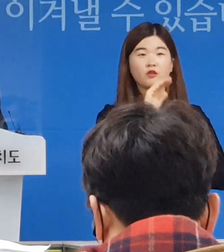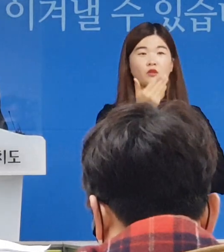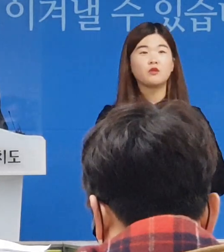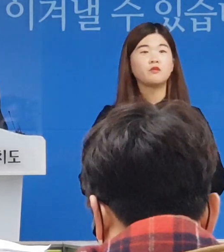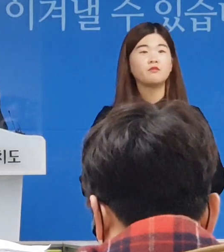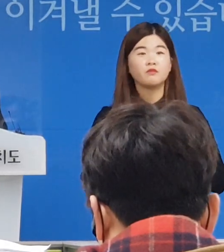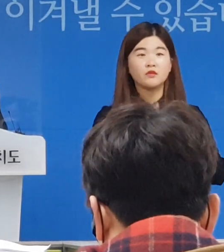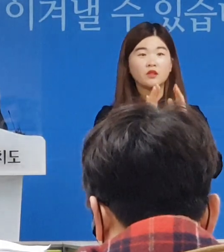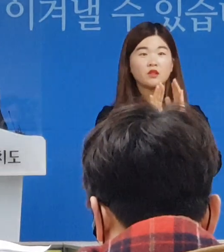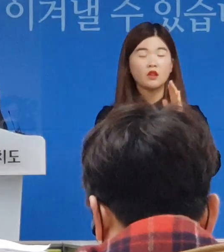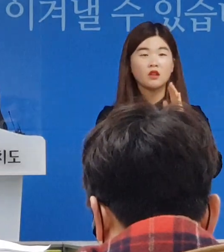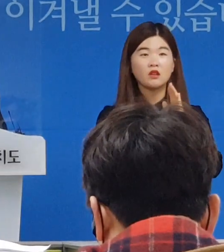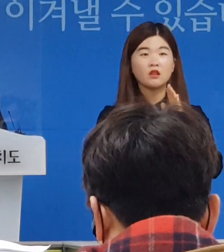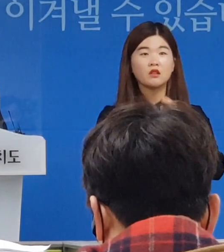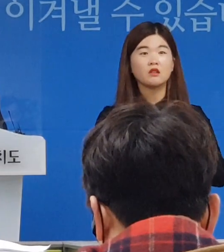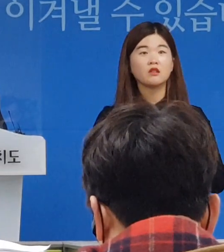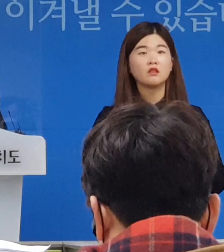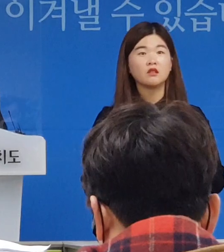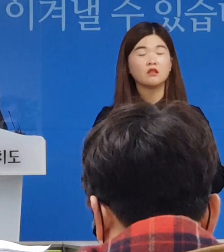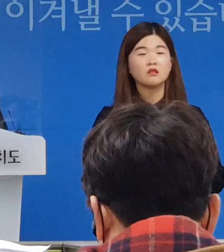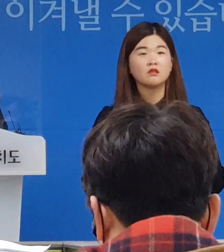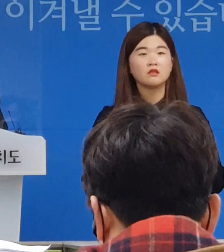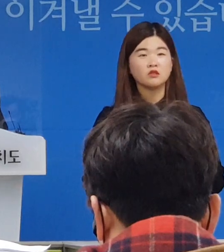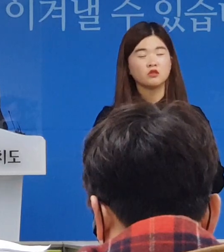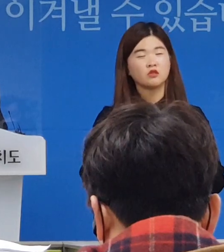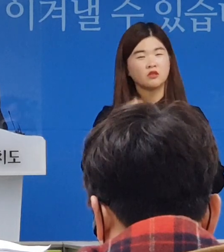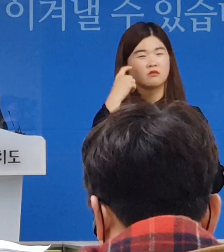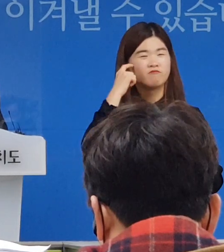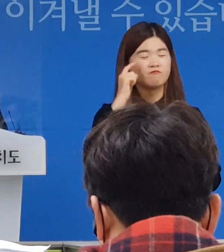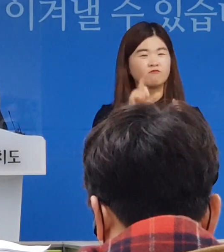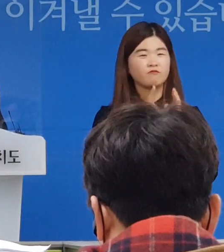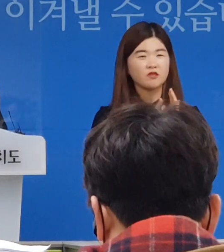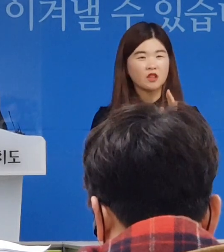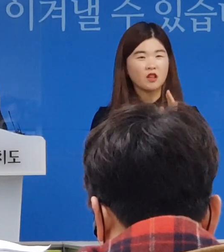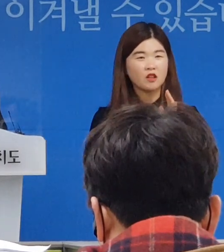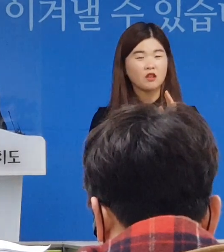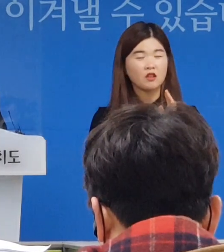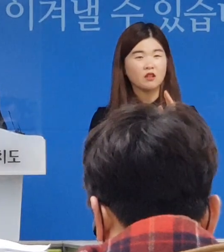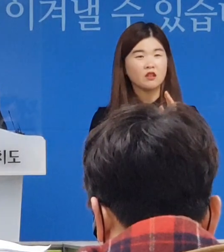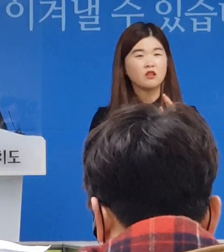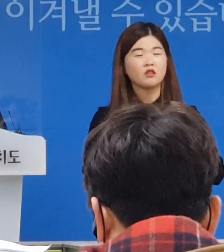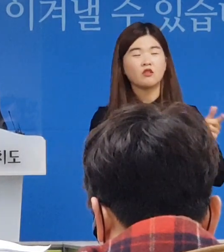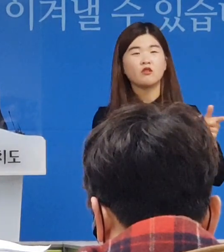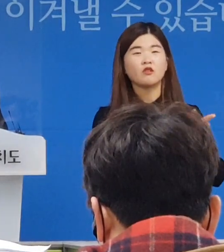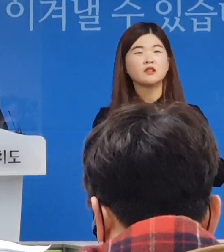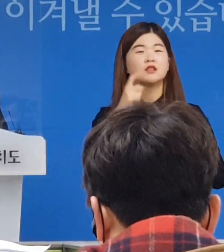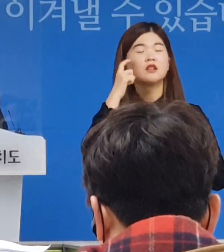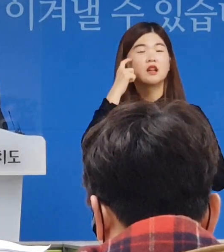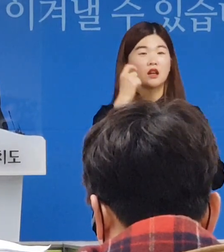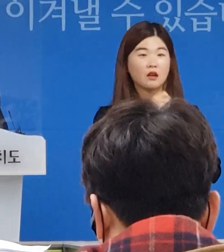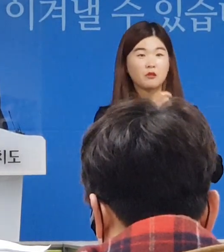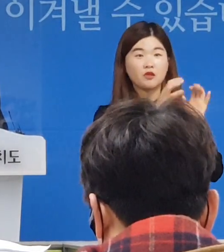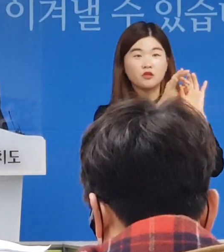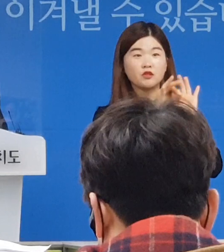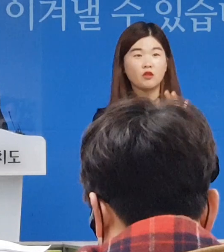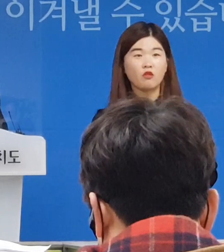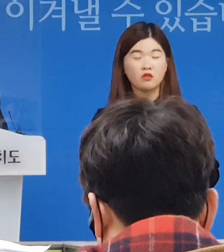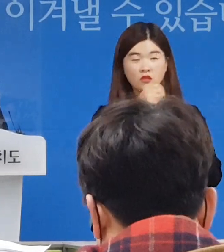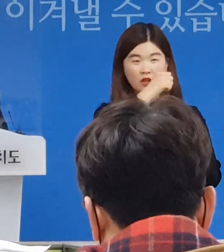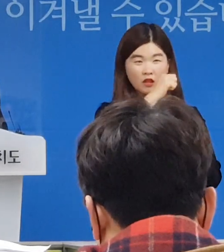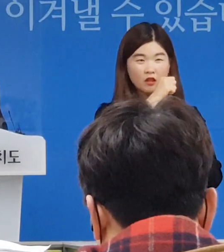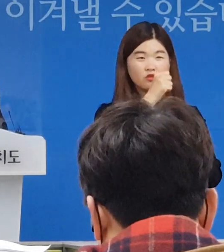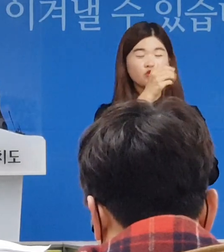그 과정에서 이제 저희들은 나름대로 이제 시국장 후군이라든가 이런 과정 거쳐서 일단 예결리